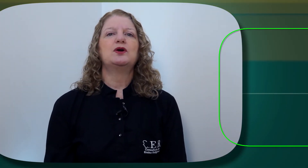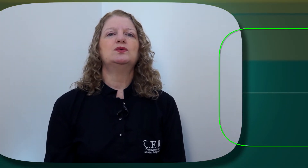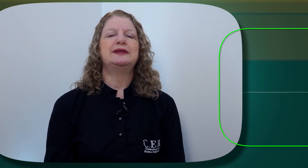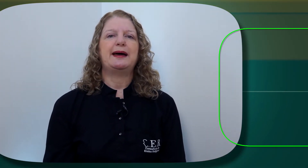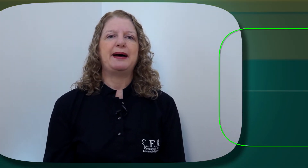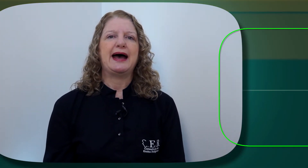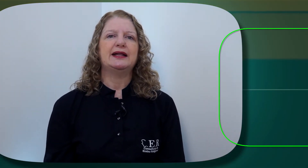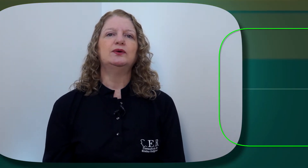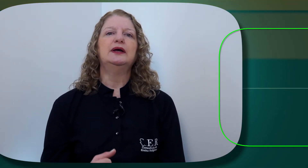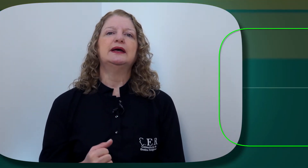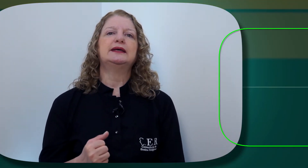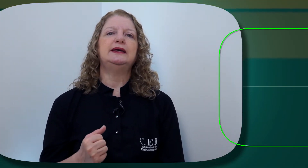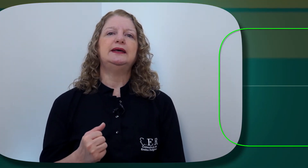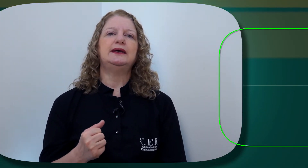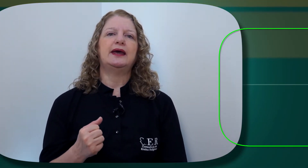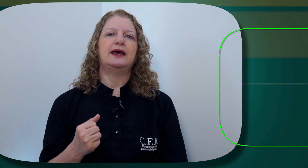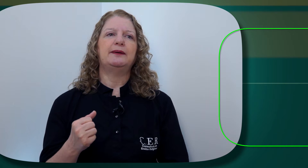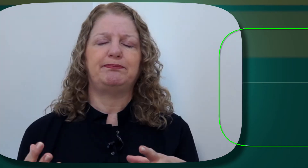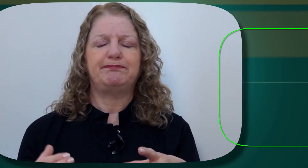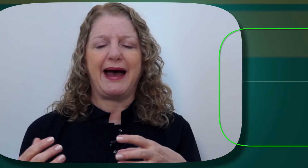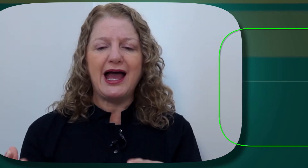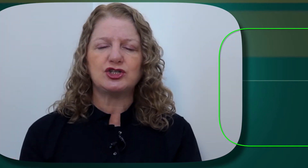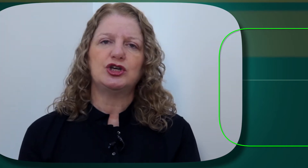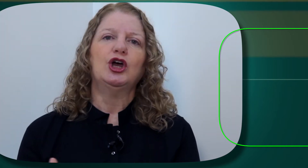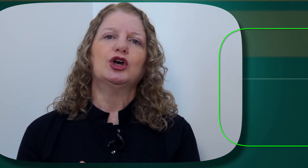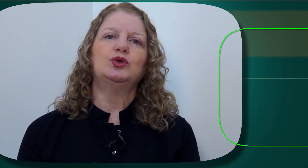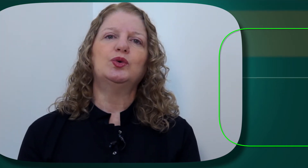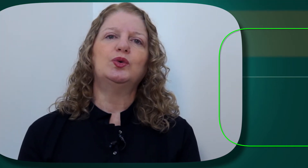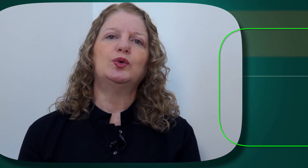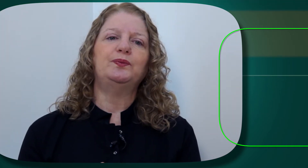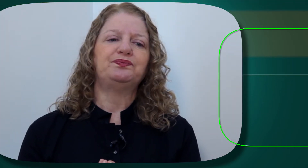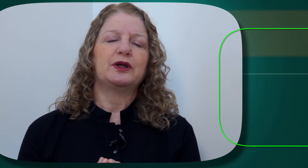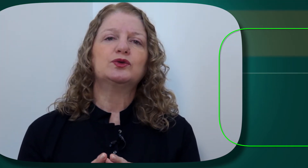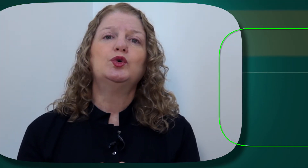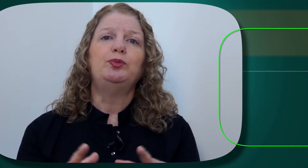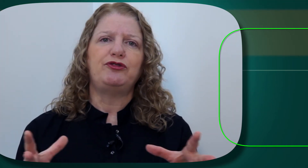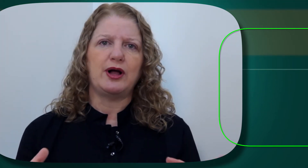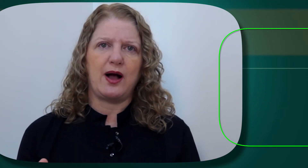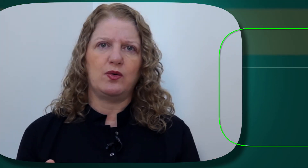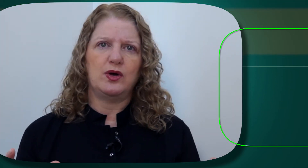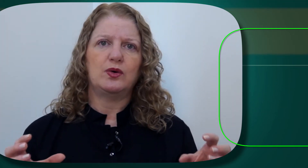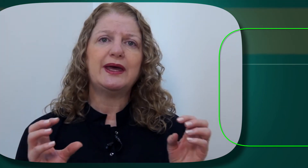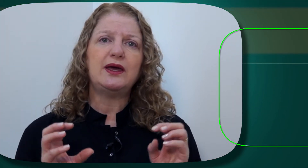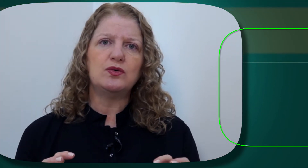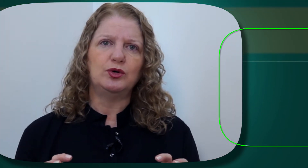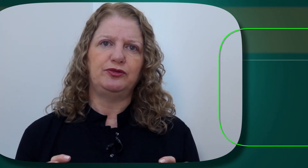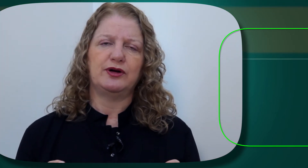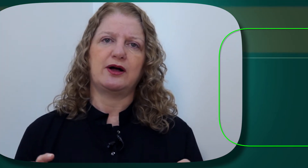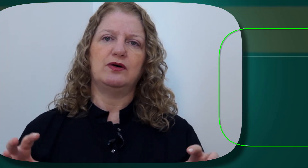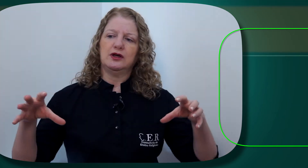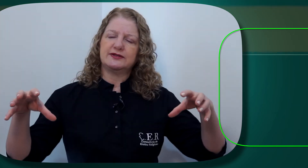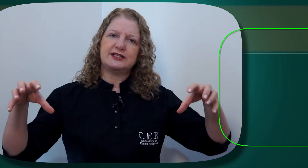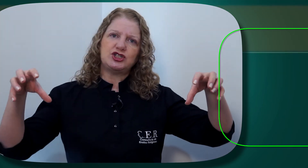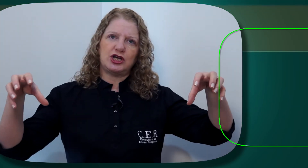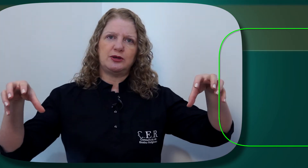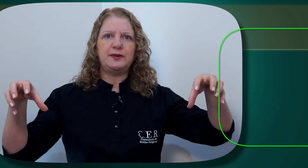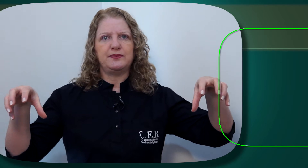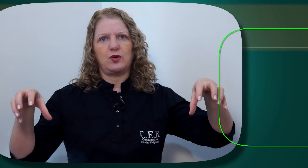um trabalho que é parte do grupo focal. O que é um grupo focal? Você chama